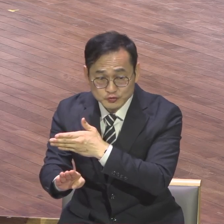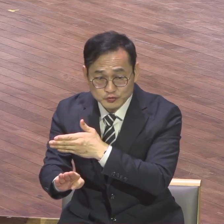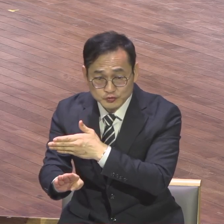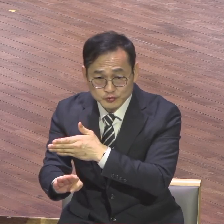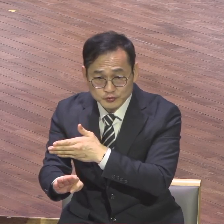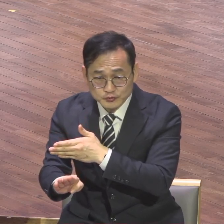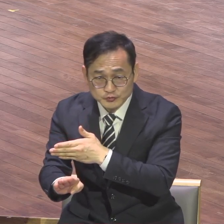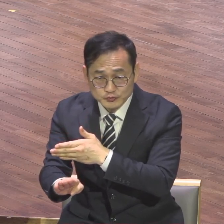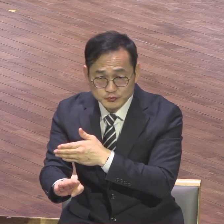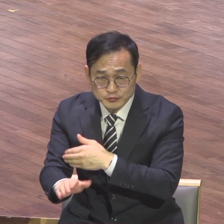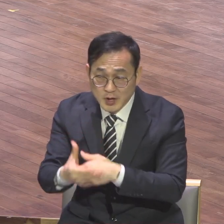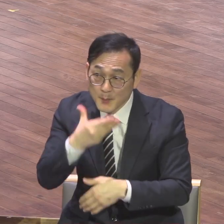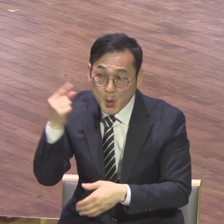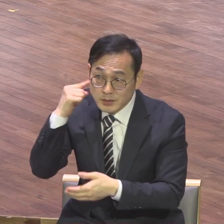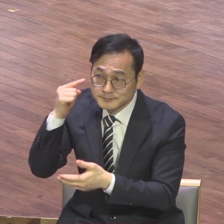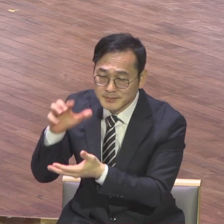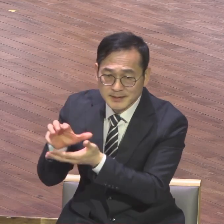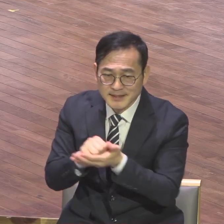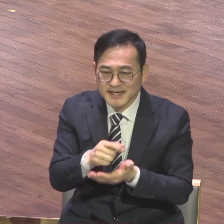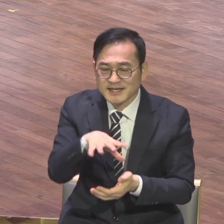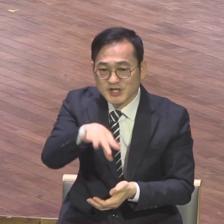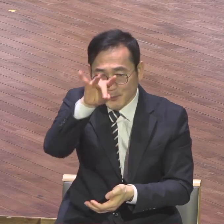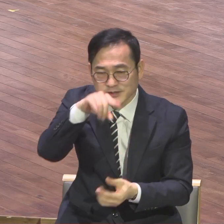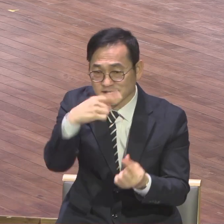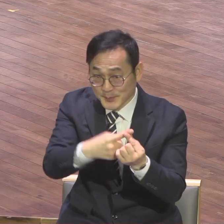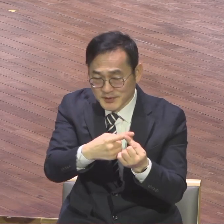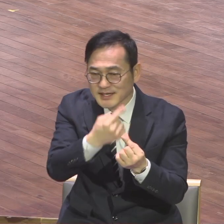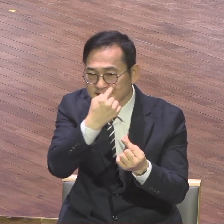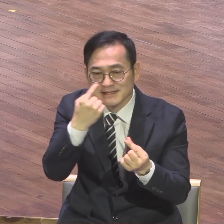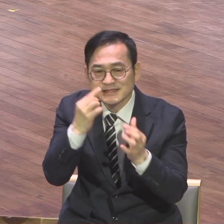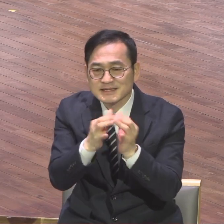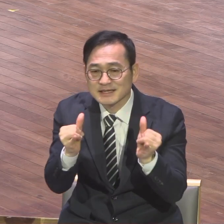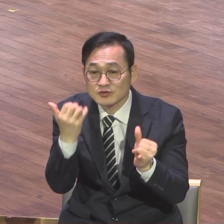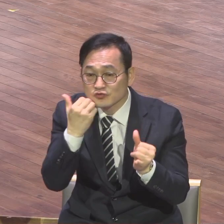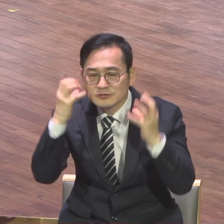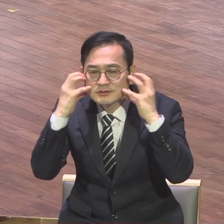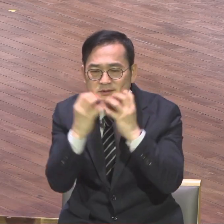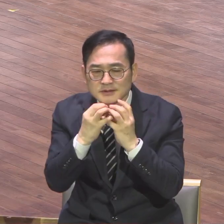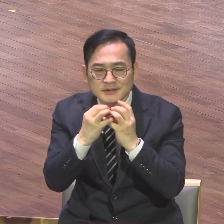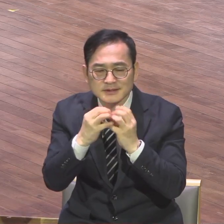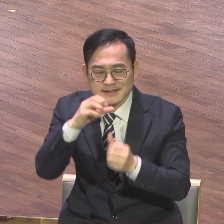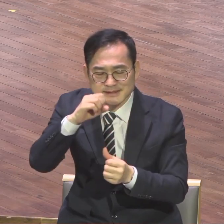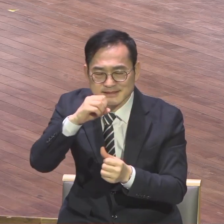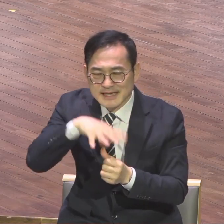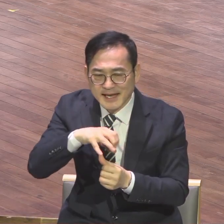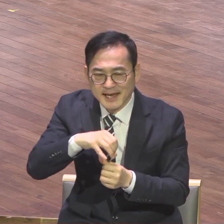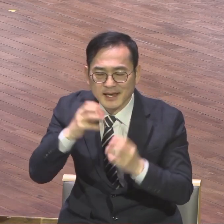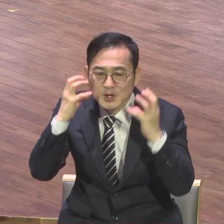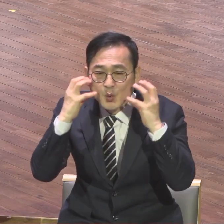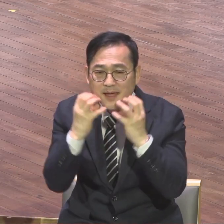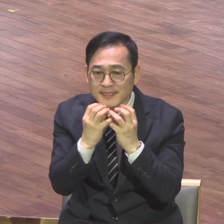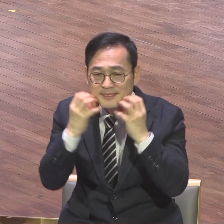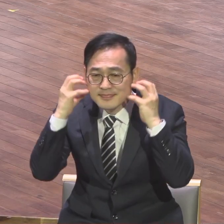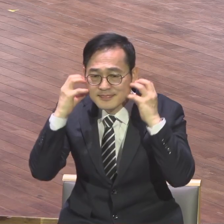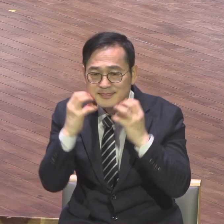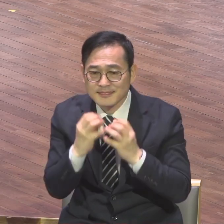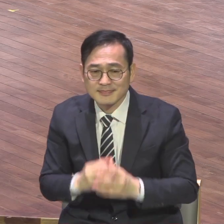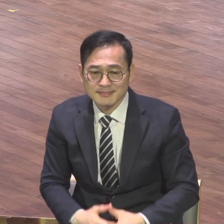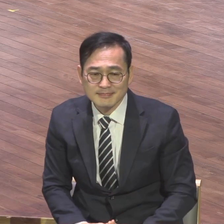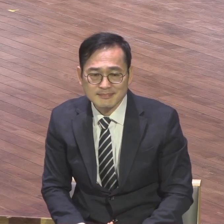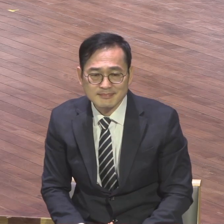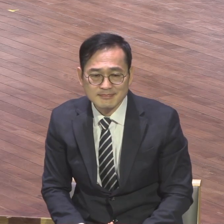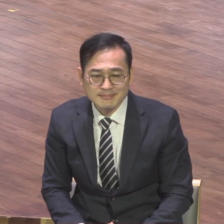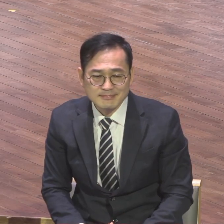그 복음의 첫 번째 증인이라고 할 수 있는 세례 요한에 대해서 언급을 여기 하고 있습니다.